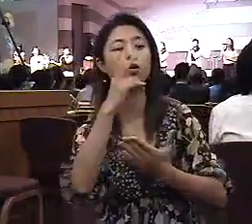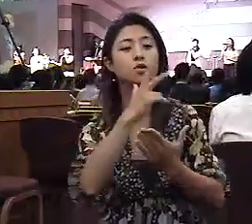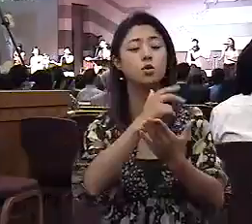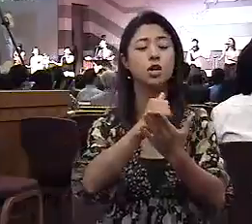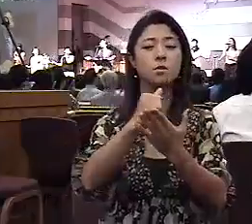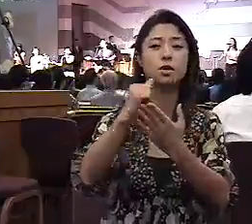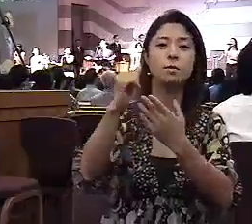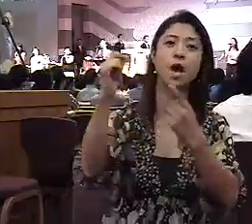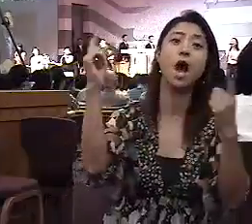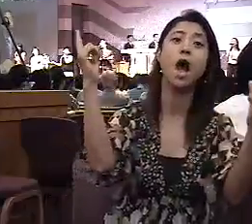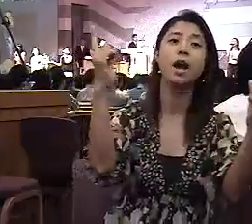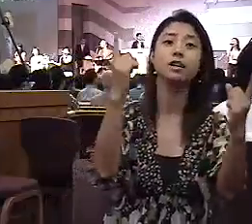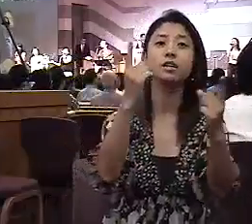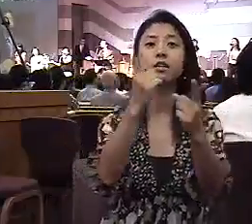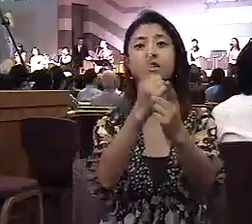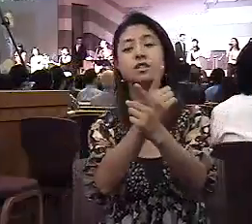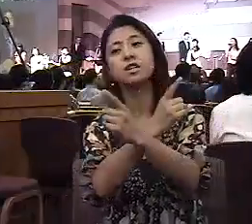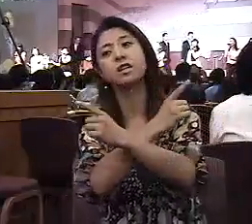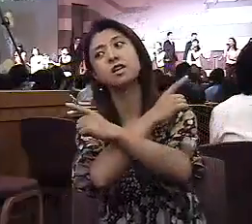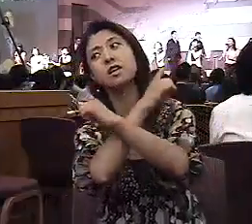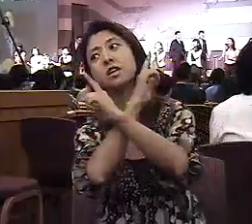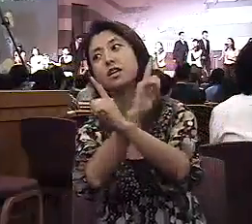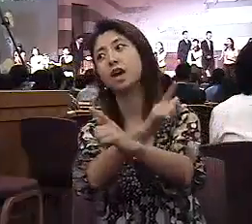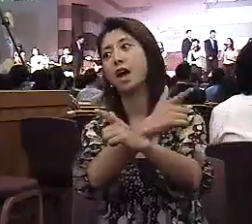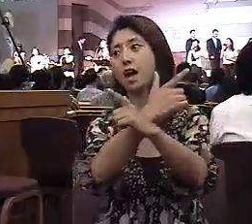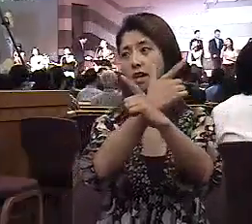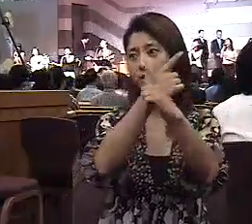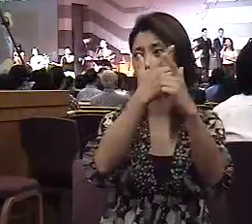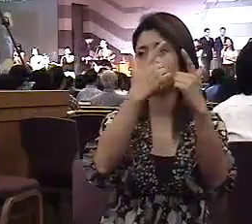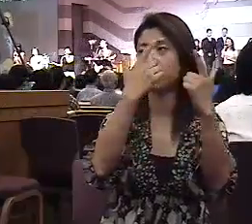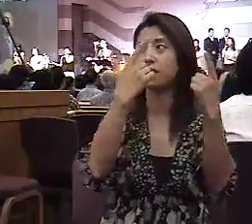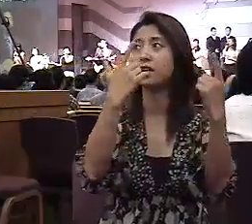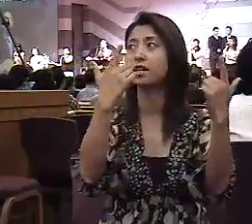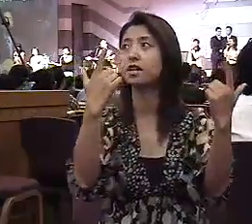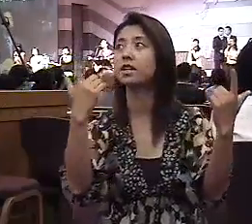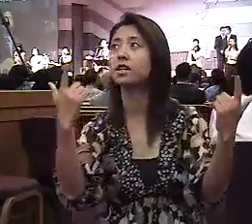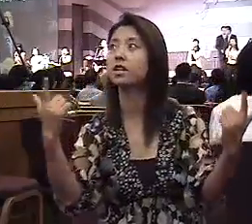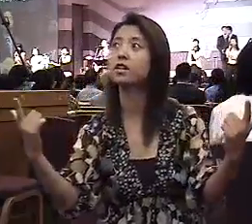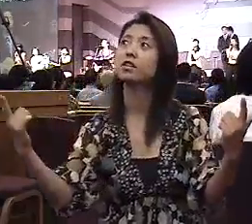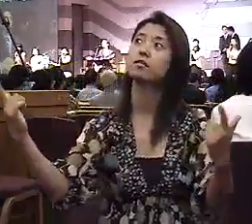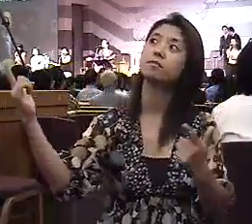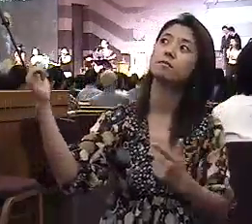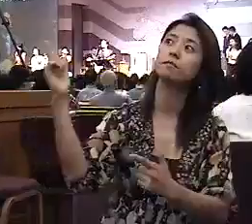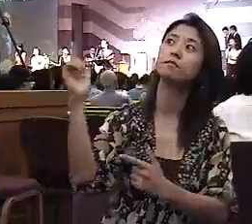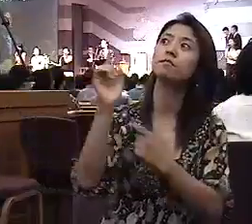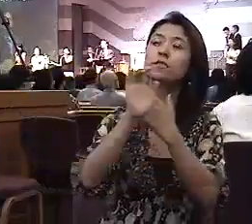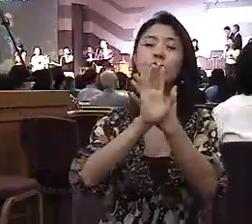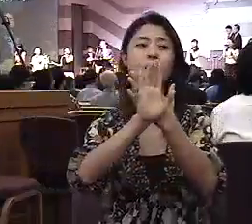무엇과도 주님을 바꾸지 않으리.